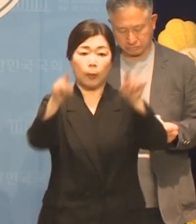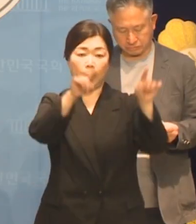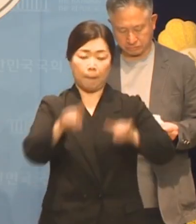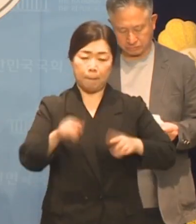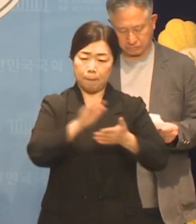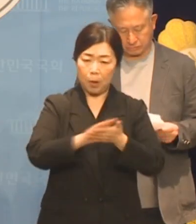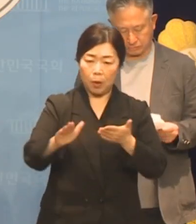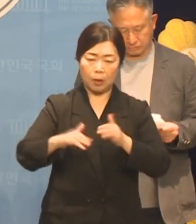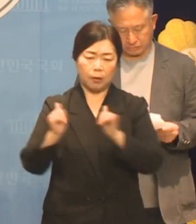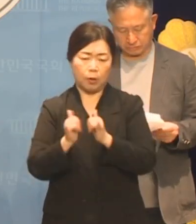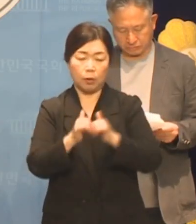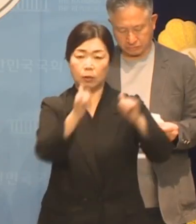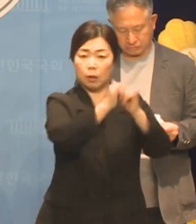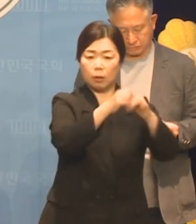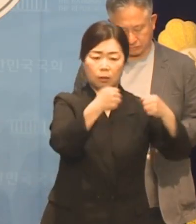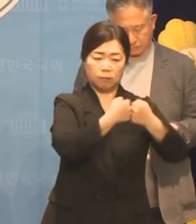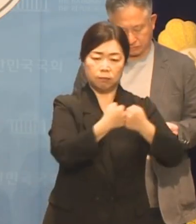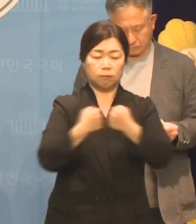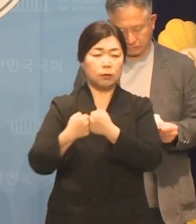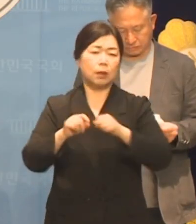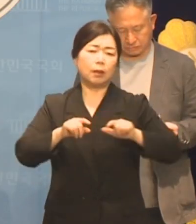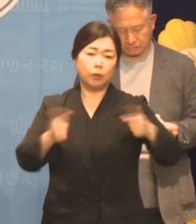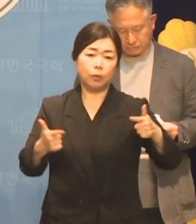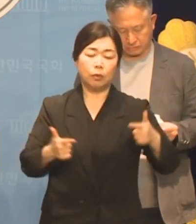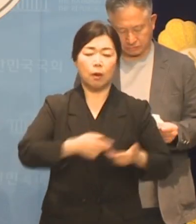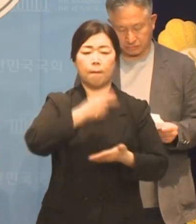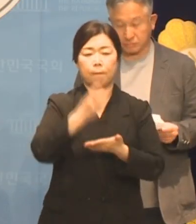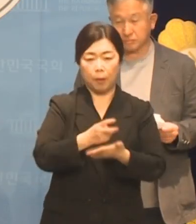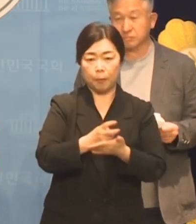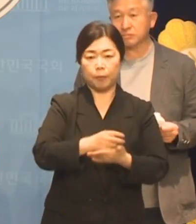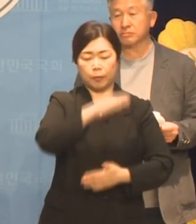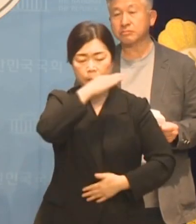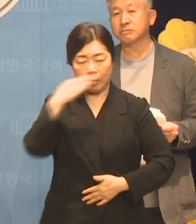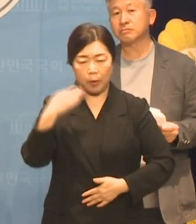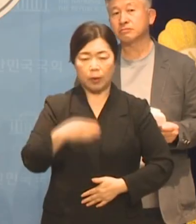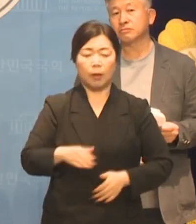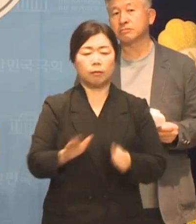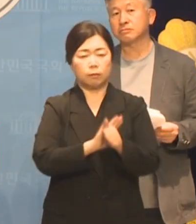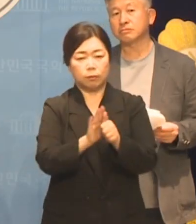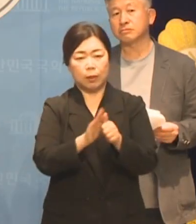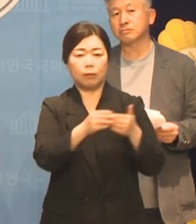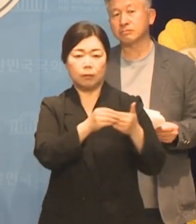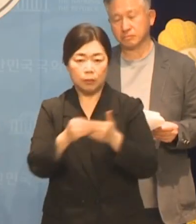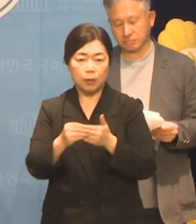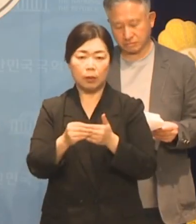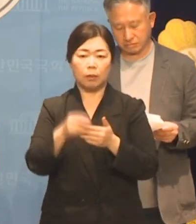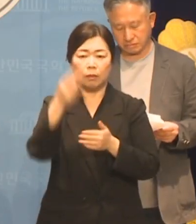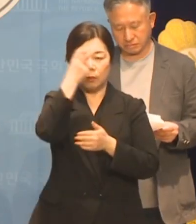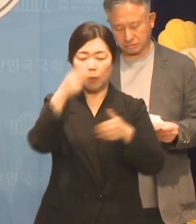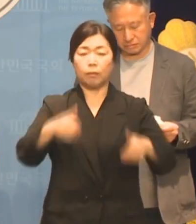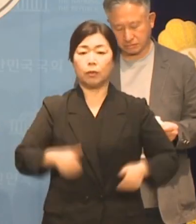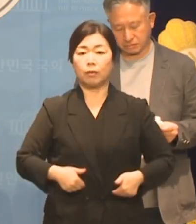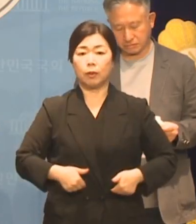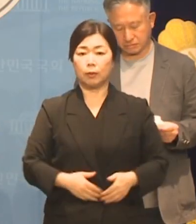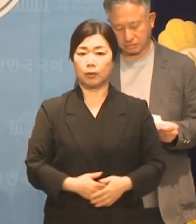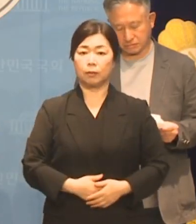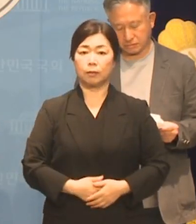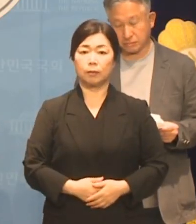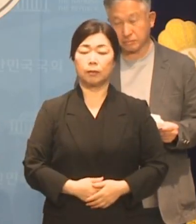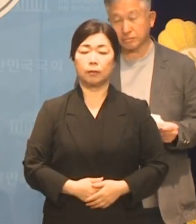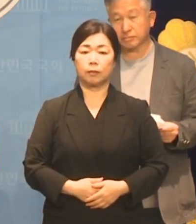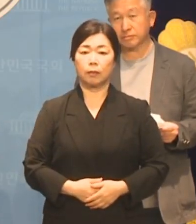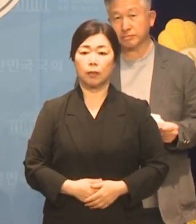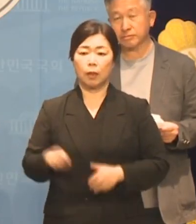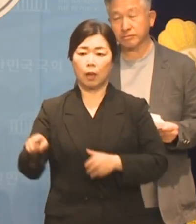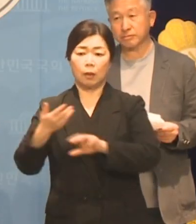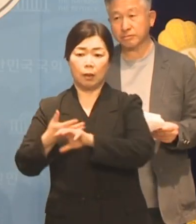대결과 무력의 논리가 아니라 법과 정의 인도 원칙 위에서 수호되어야 한다. 우리는 외세 군사 전략에